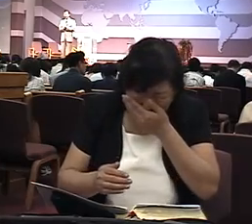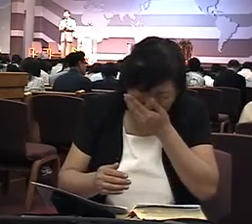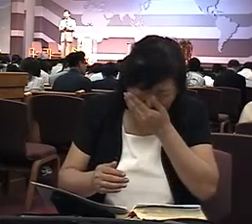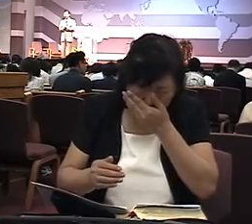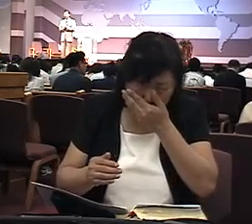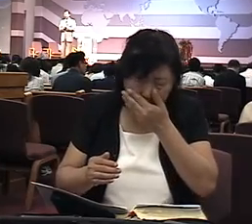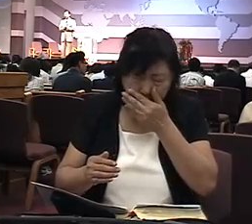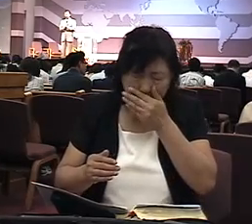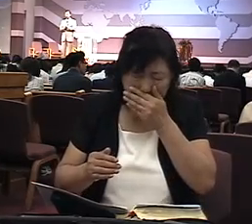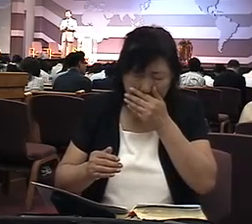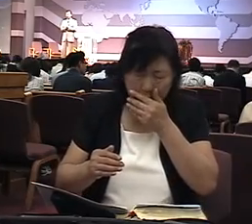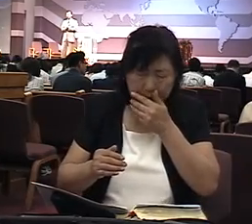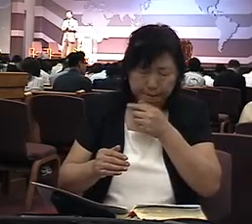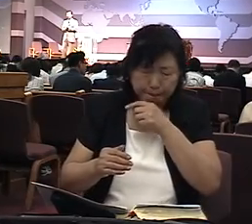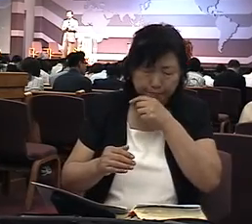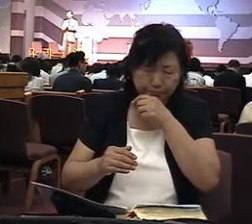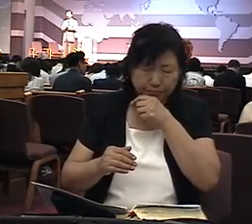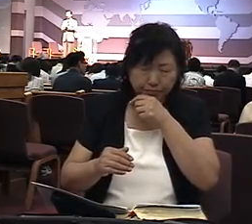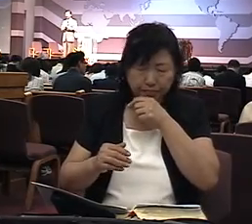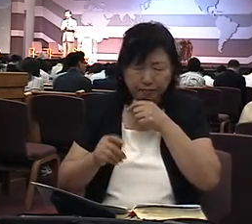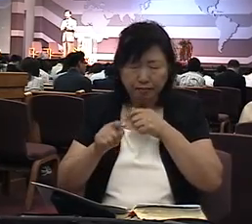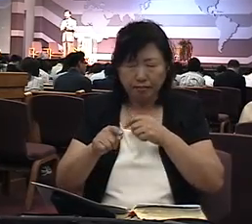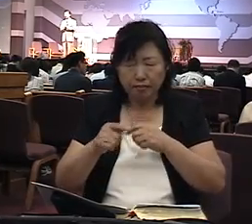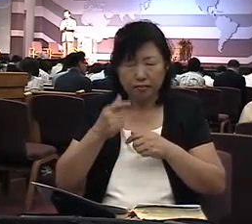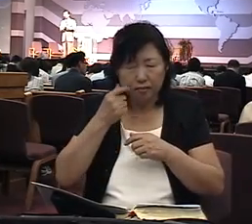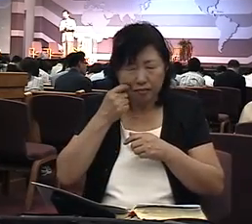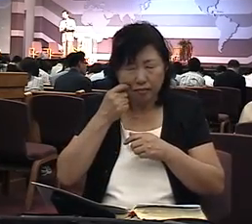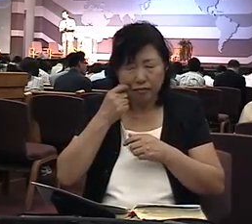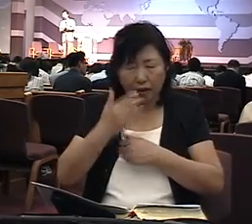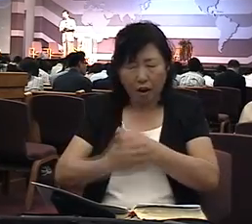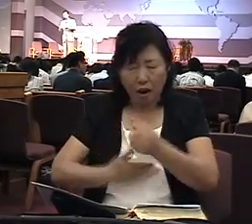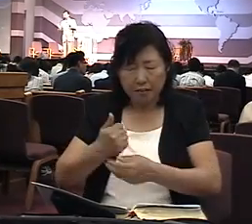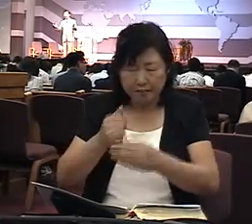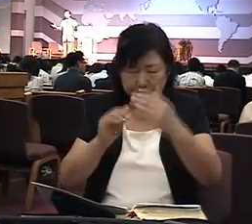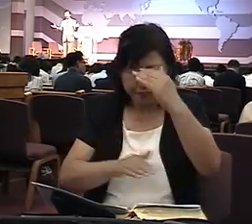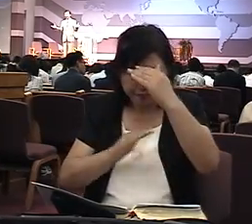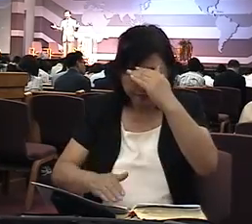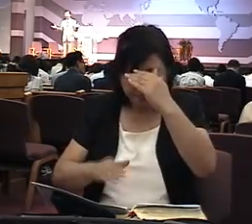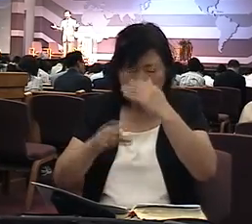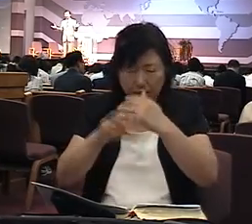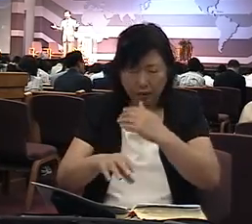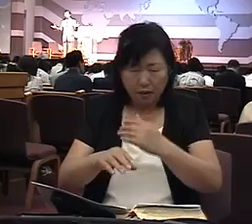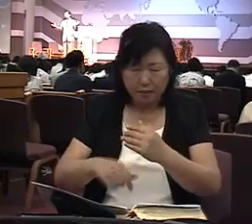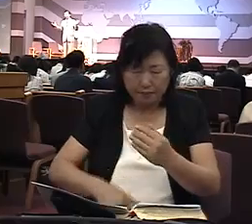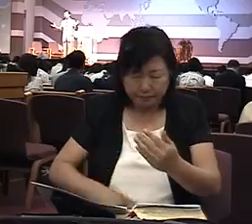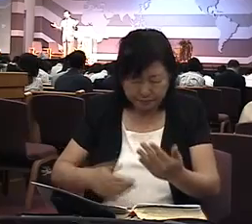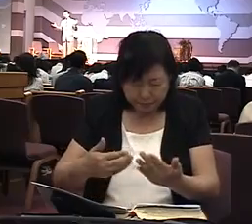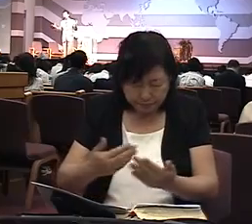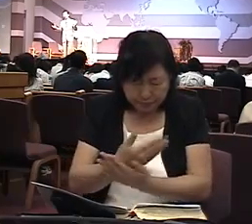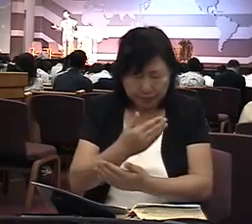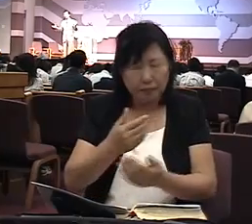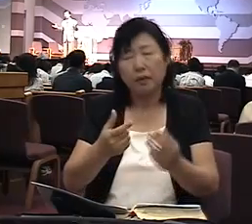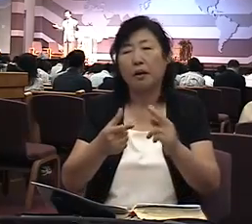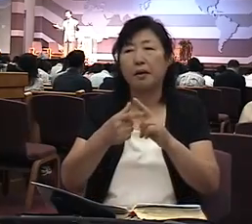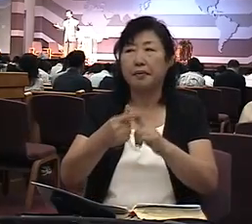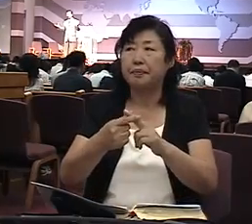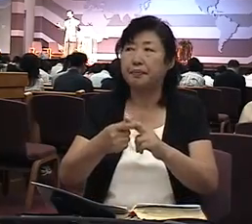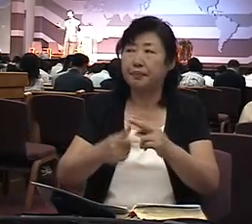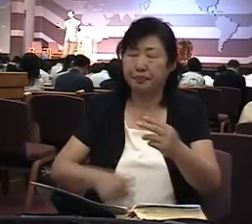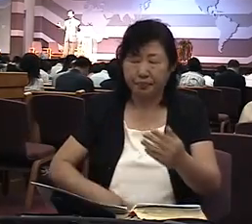감당했는가, 그러지 못했음을 하나님과 성도들 앞에 고백하며 회개합니다. 우리 같이 회개하죠. 이러한